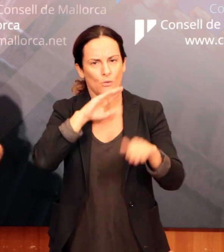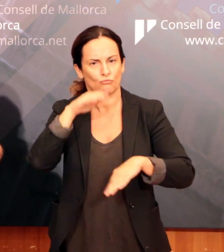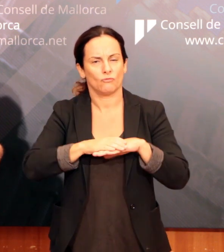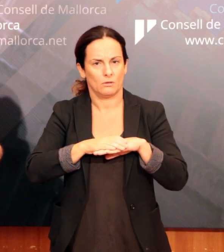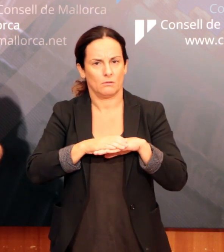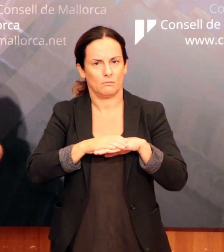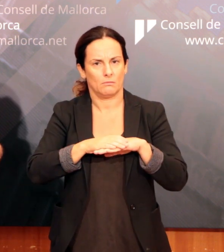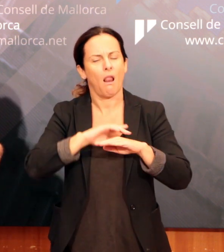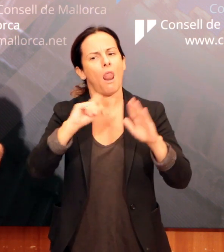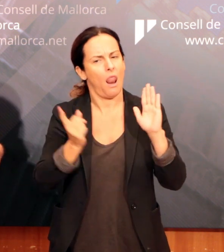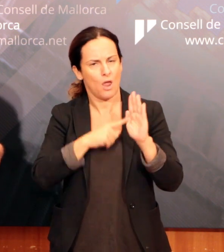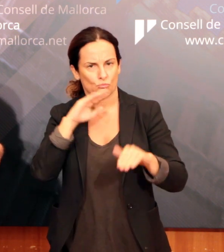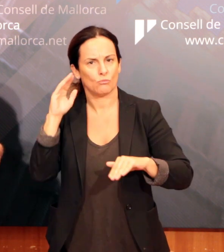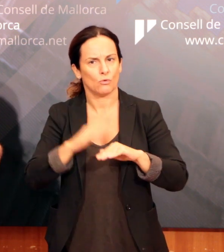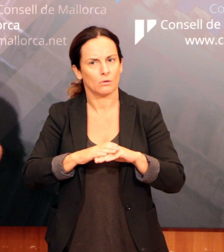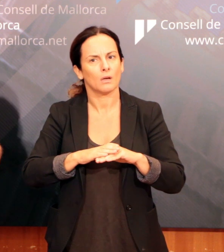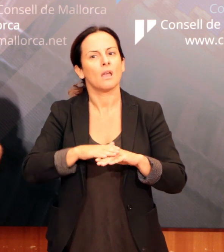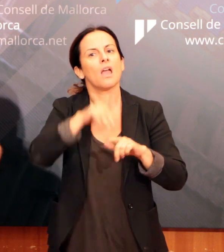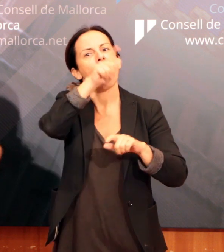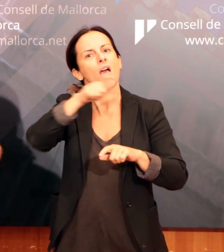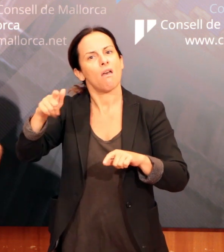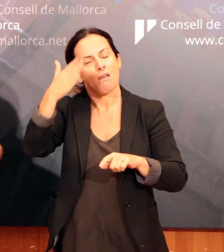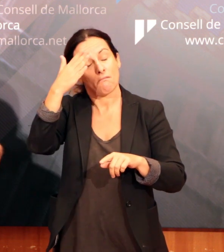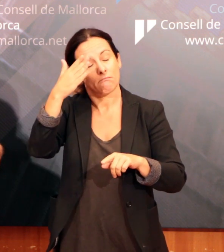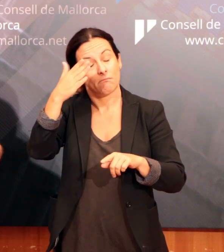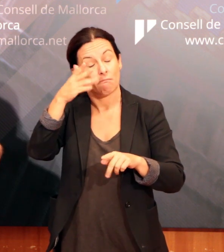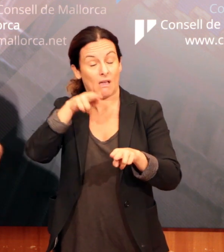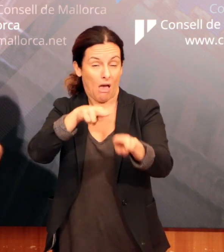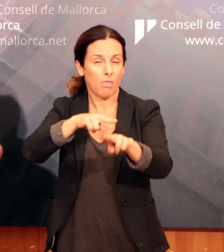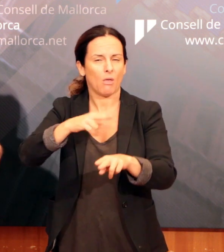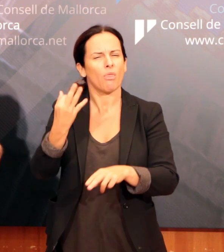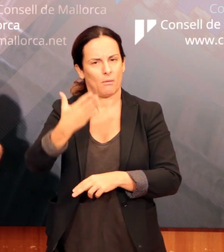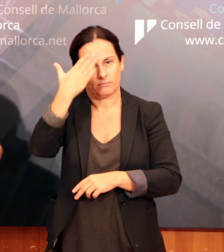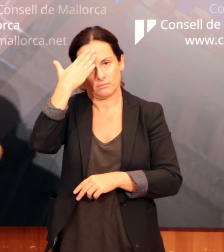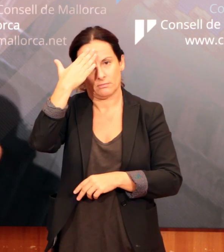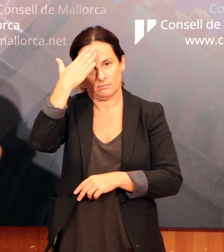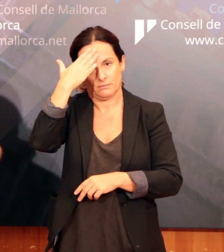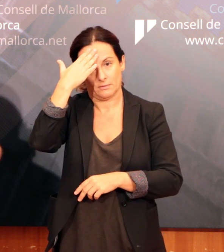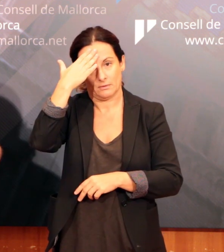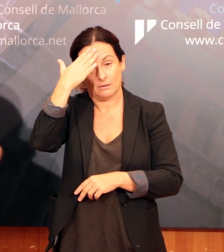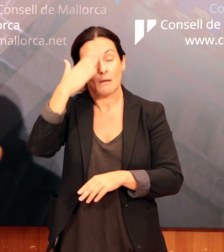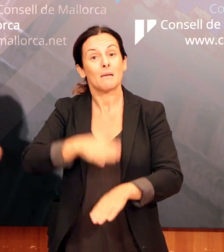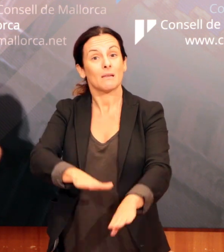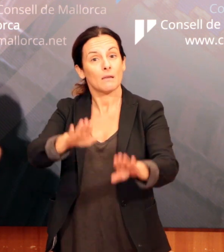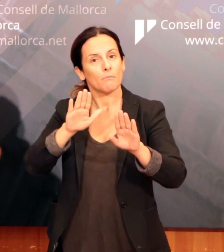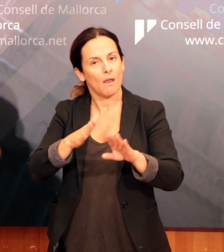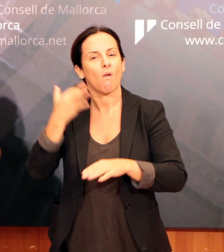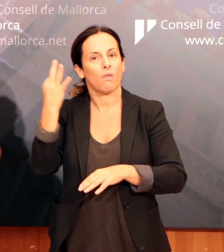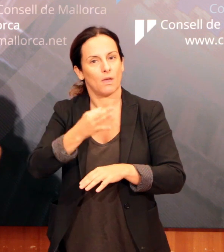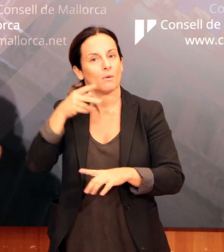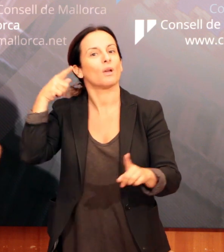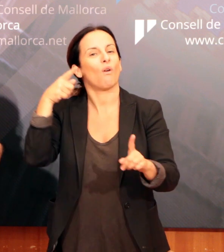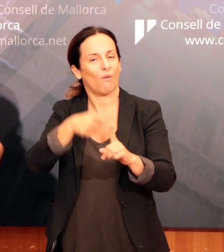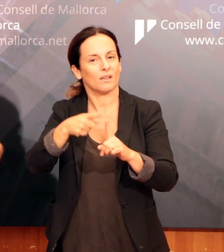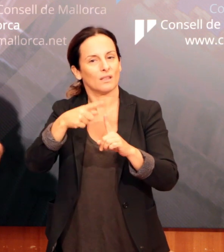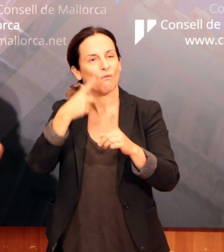una activitat recent, però és una activitat completament necessària per regular aquest equilibri que hi ha de la natura.